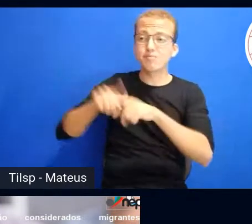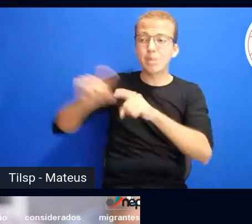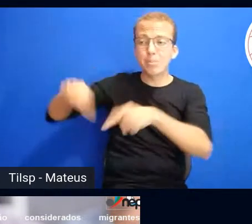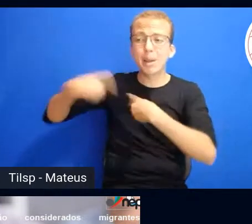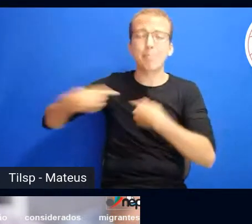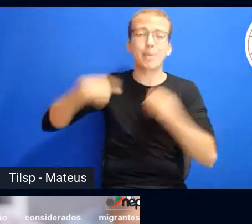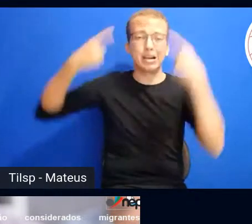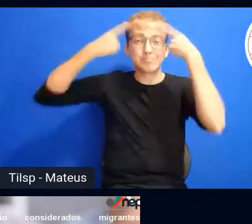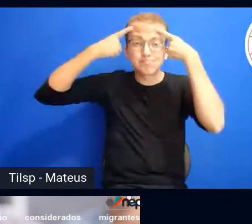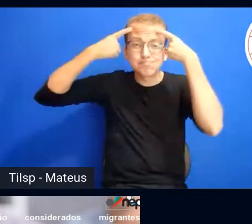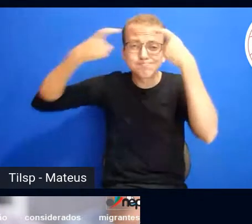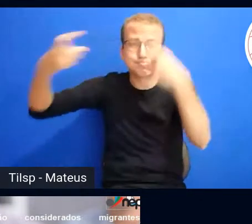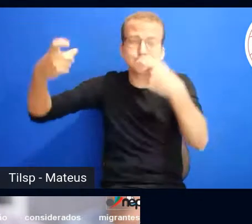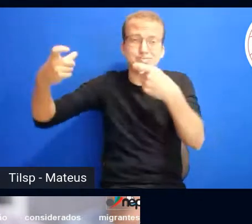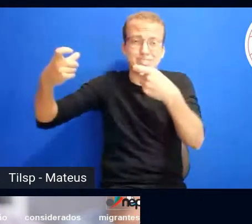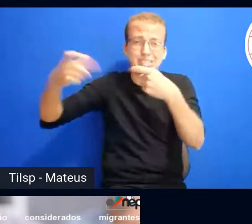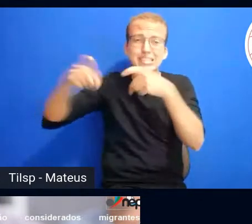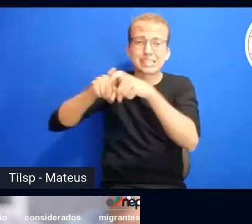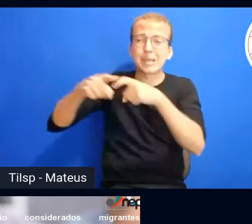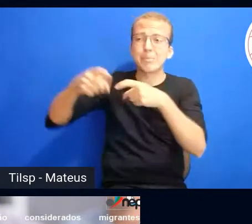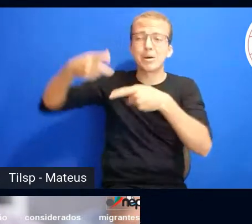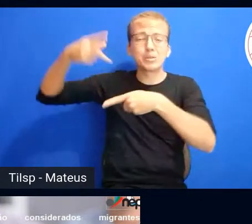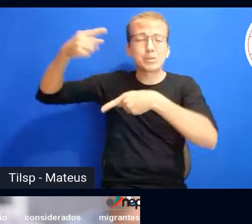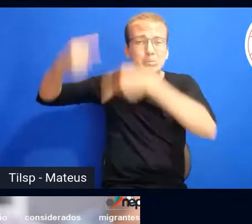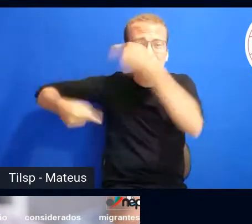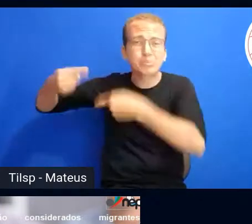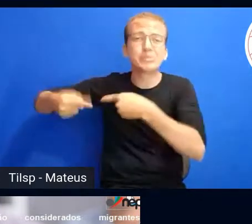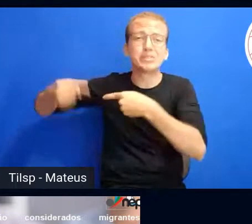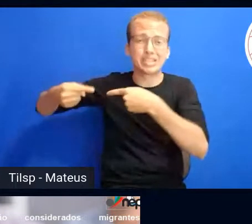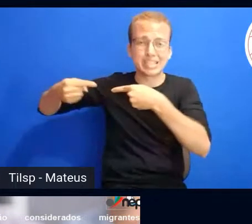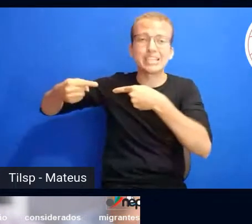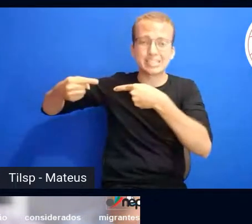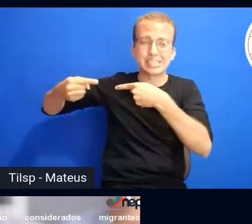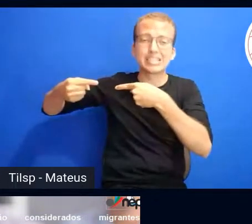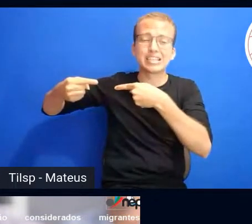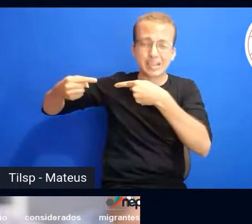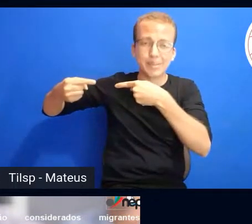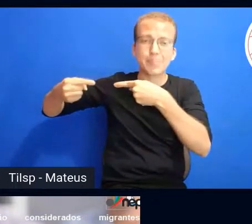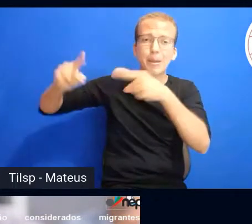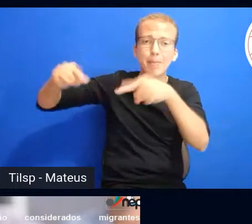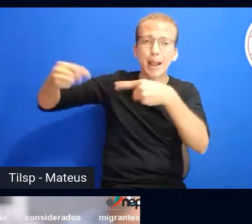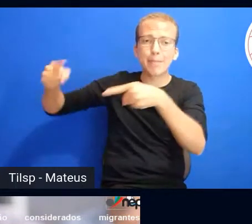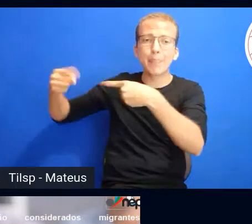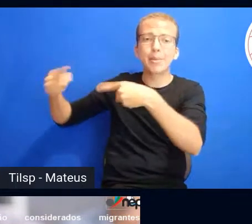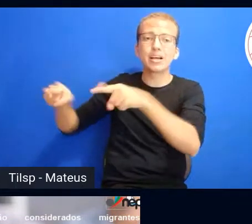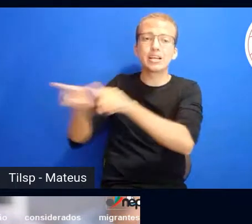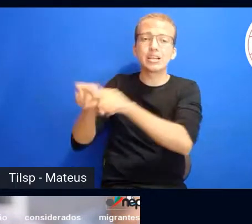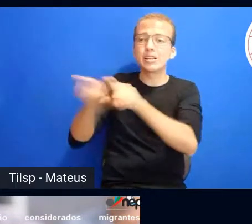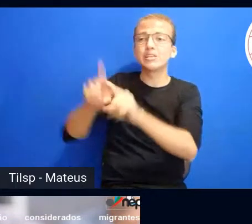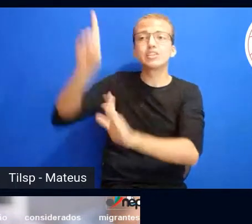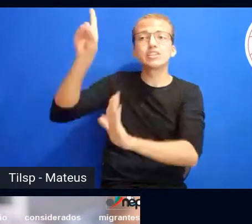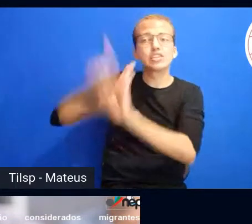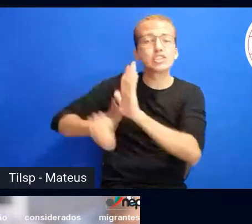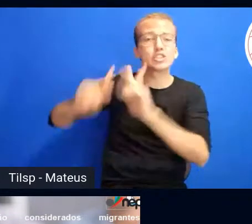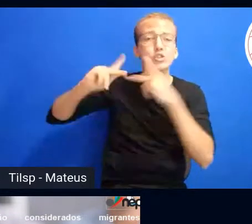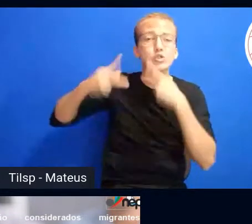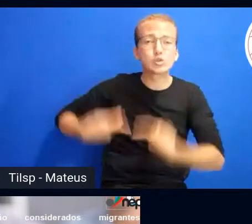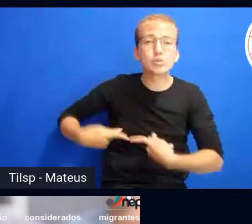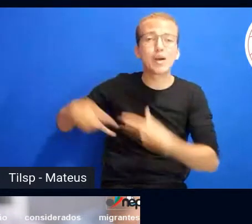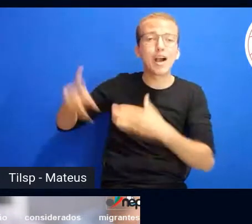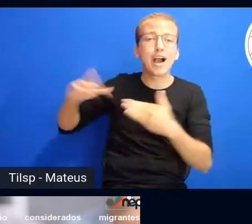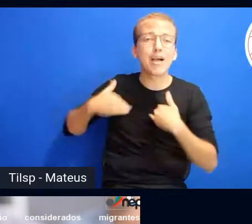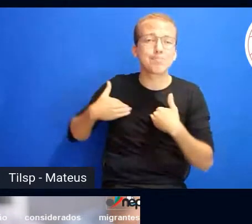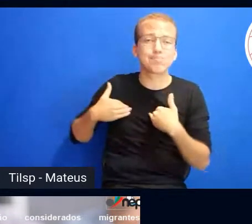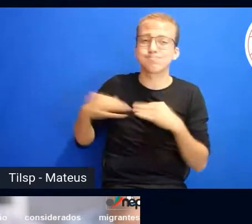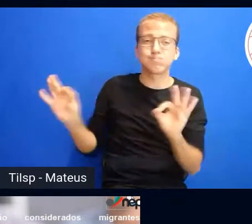regimes políticos repreensivos, eh entre outras violações, né, de direitos humanos. Além disso, eles também fogem devido